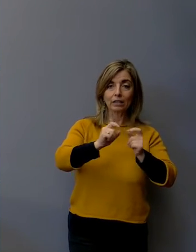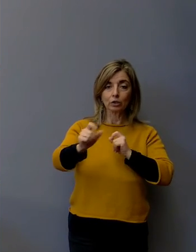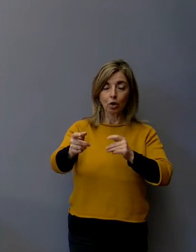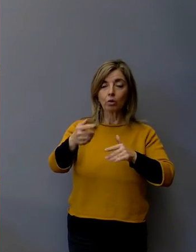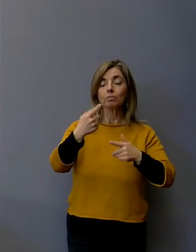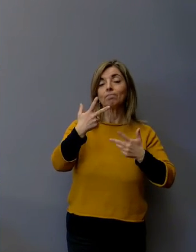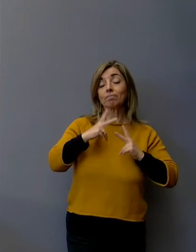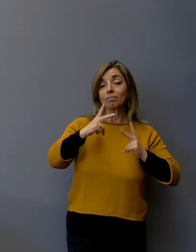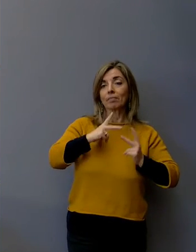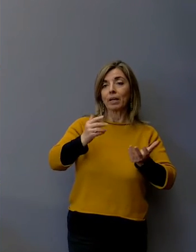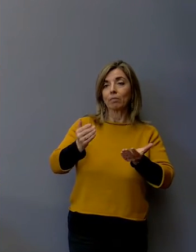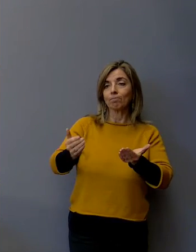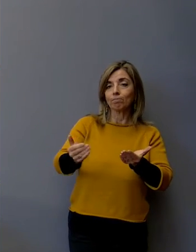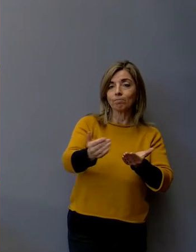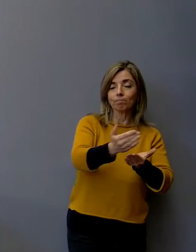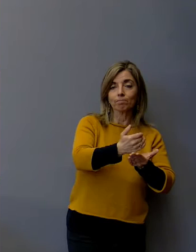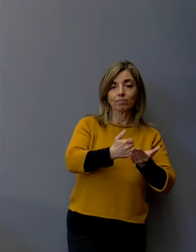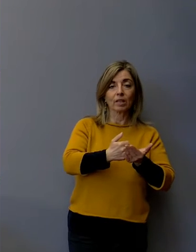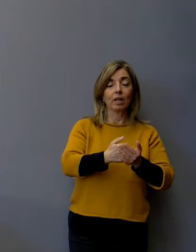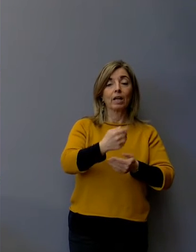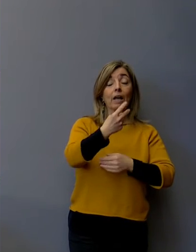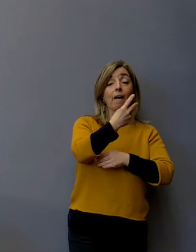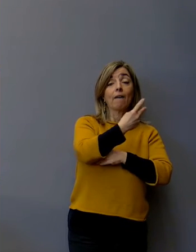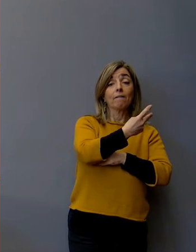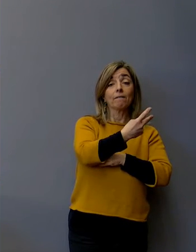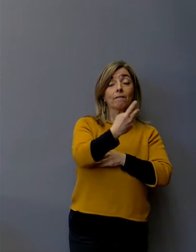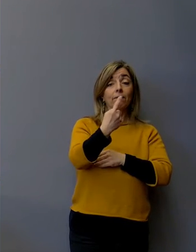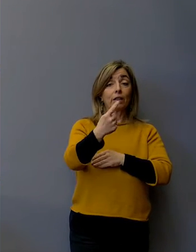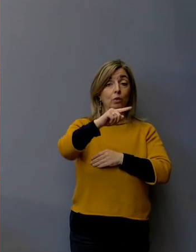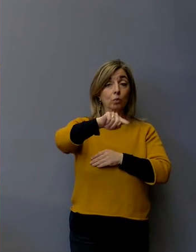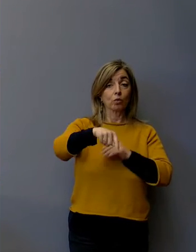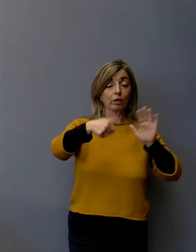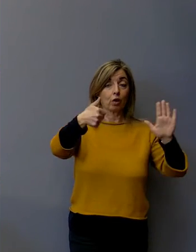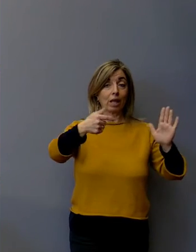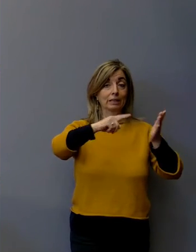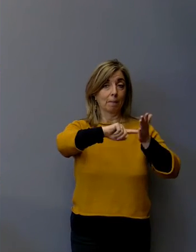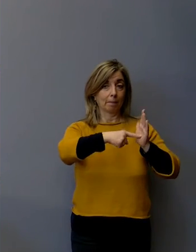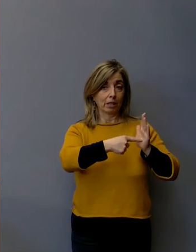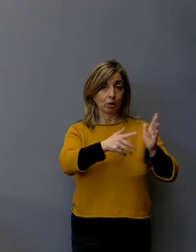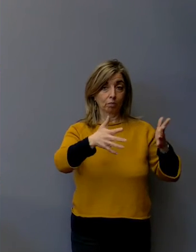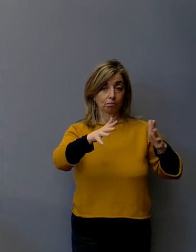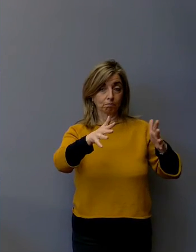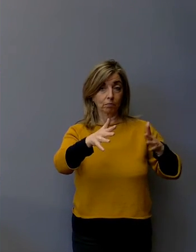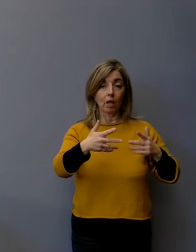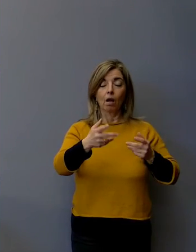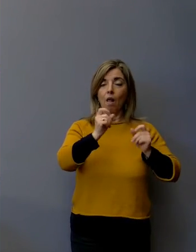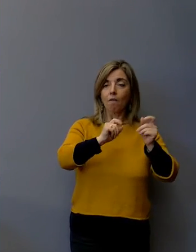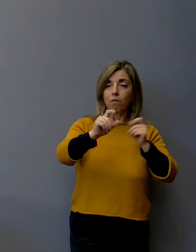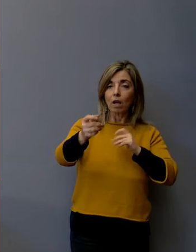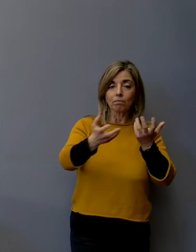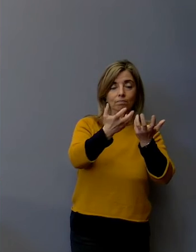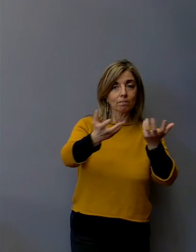e 22,6 milioni nel 2022 tra i beni messi in vendita ci sono beni di pregio come il palazzo galliera il mercato di piazza